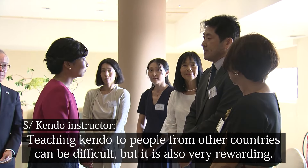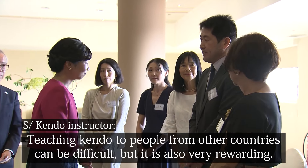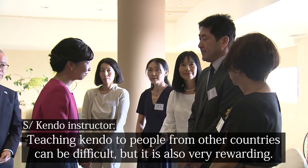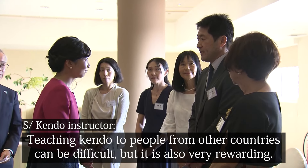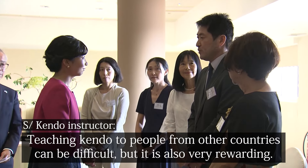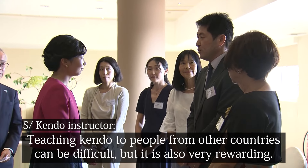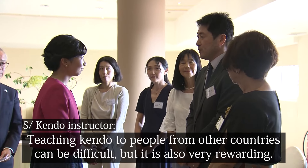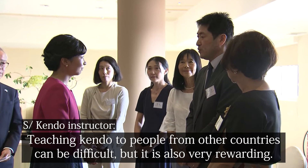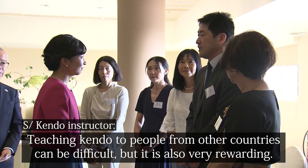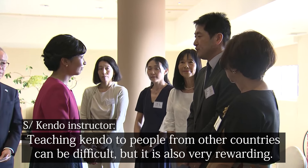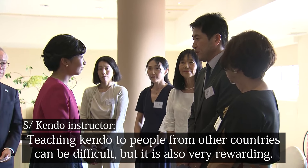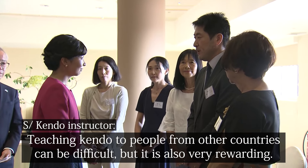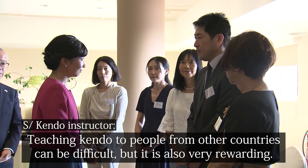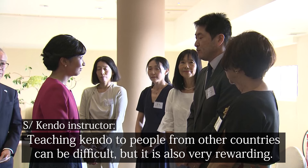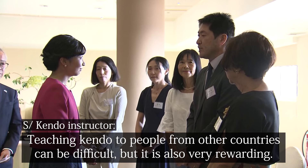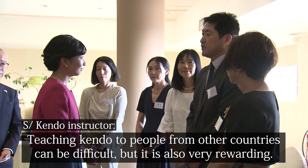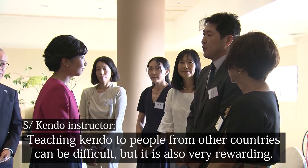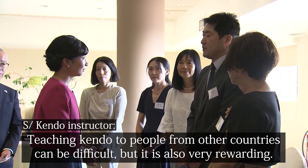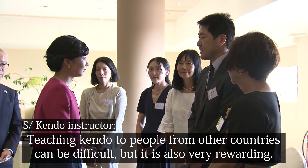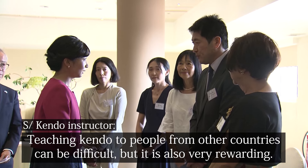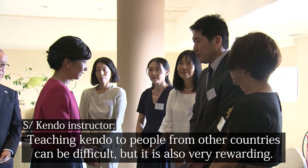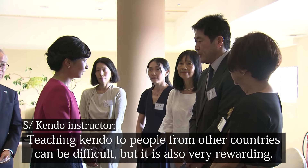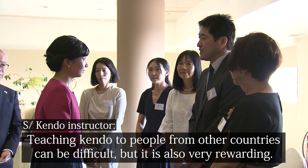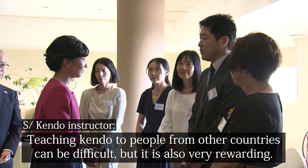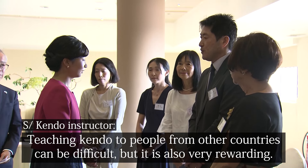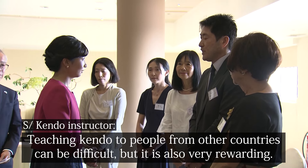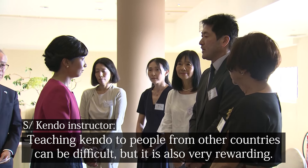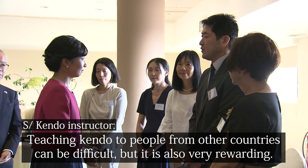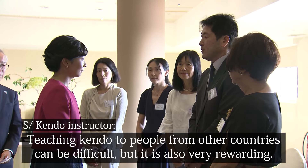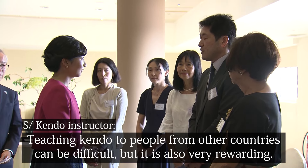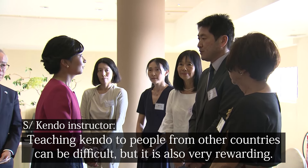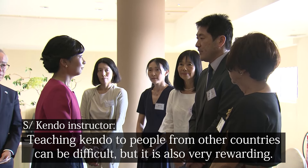に剣道を教えるというのは難しくもあるんですけども、やっぱりそのやりがいのあることだなという